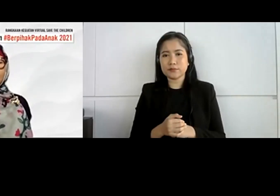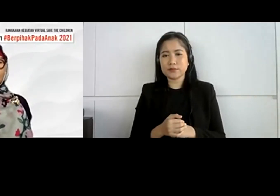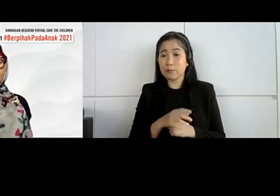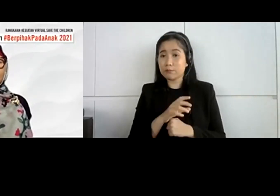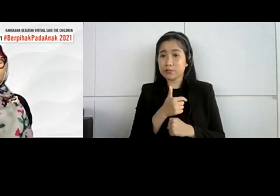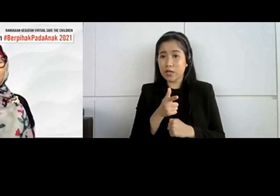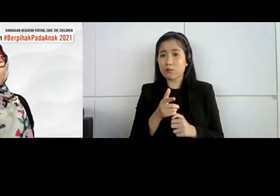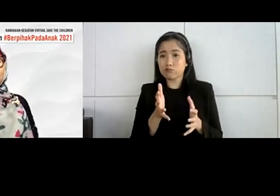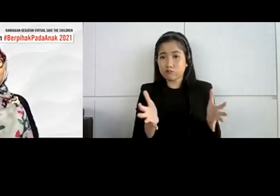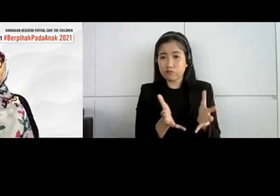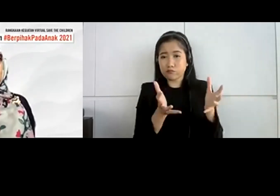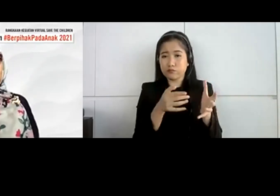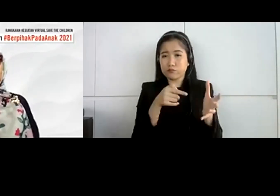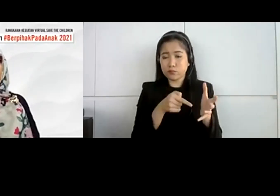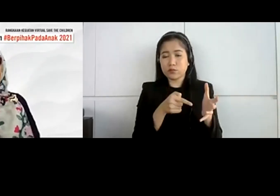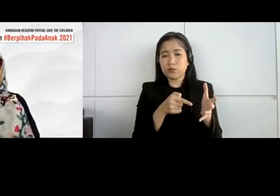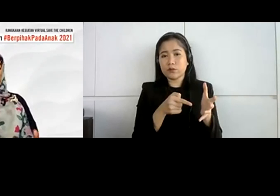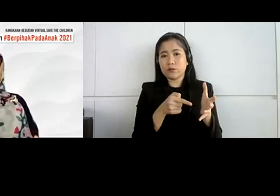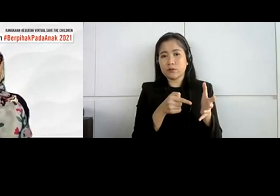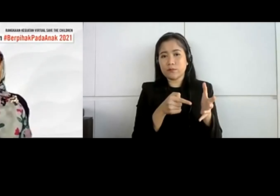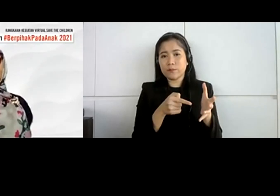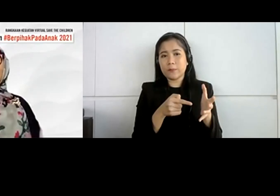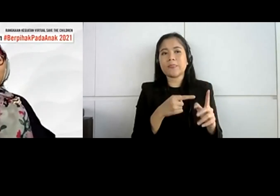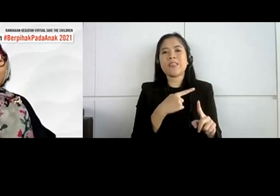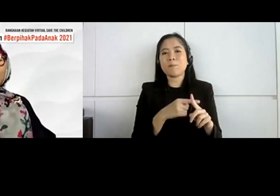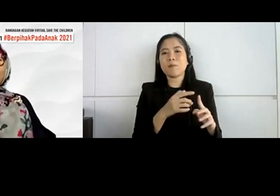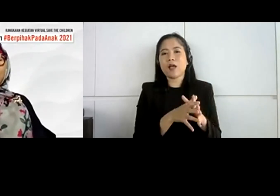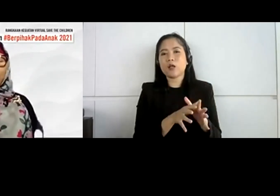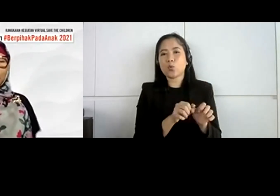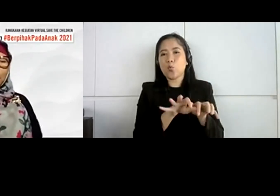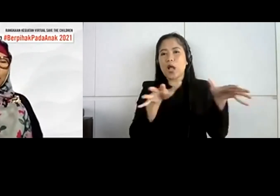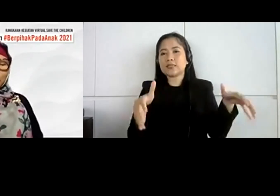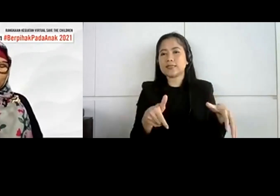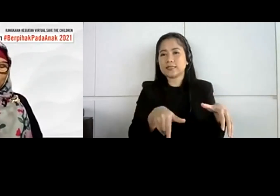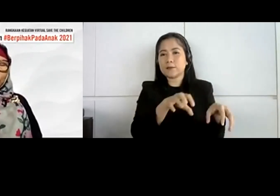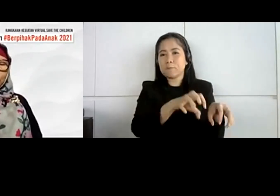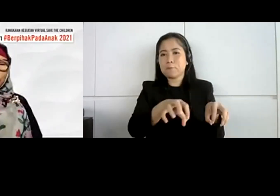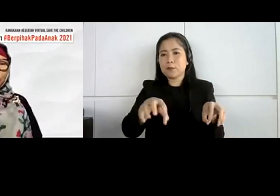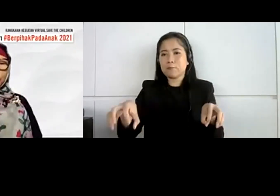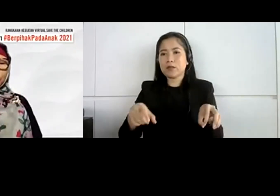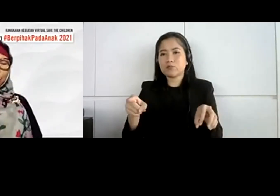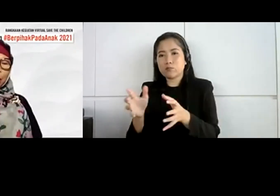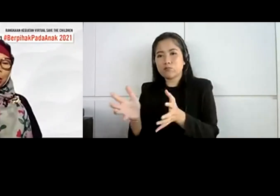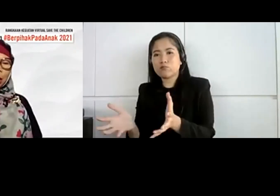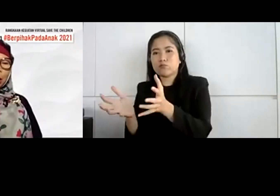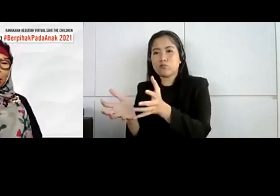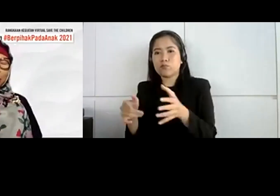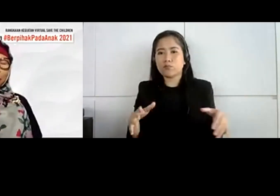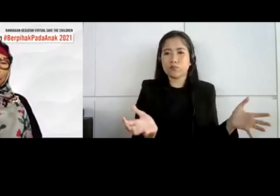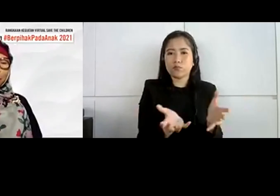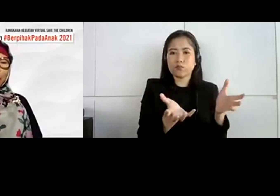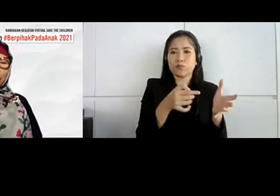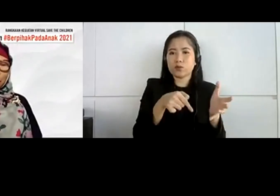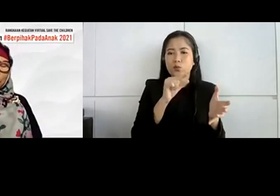mendorong peningkatan perluasan area yang dapat kita dorong untuk